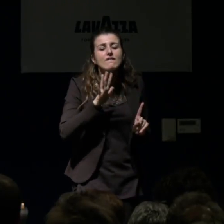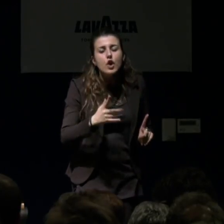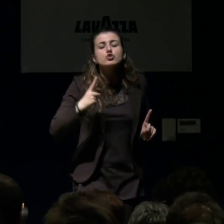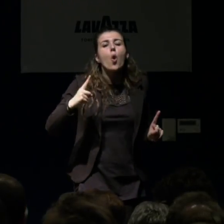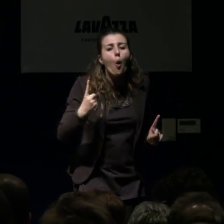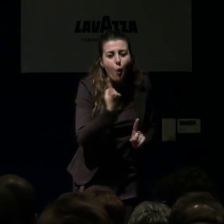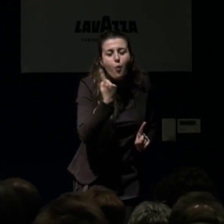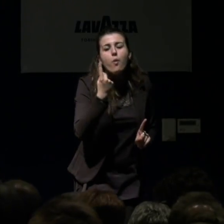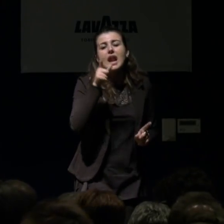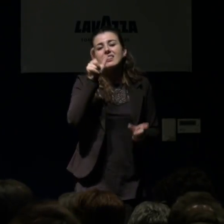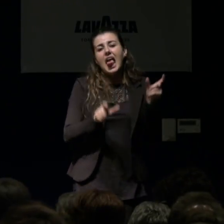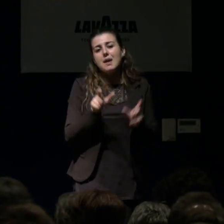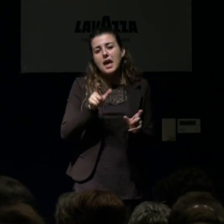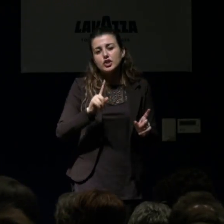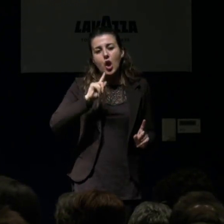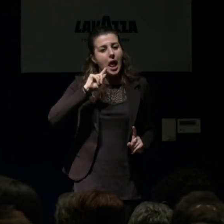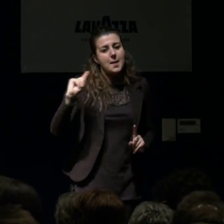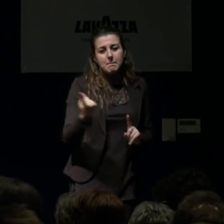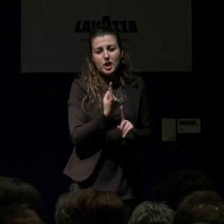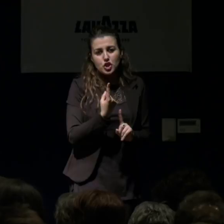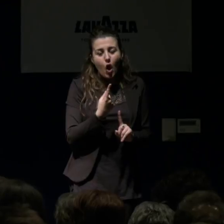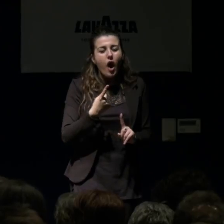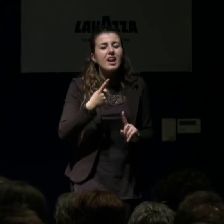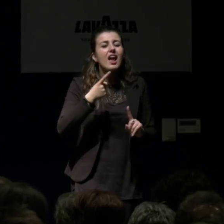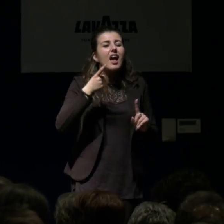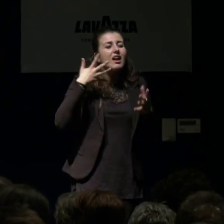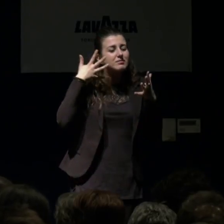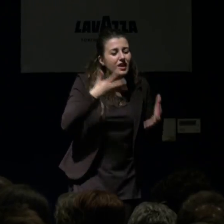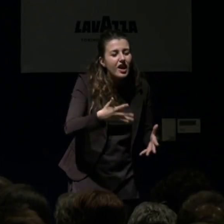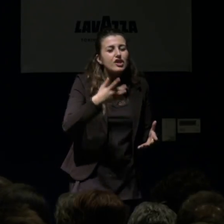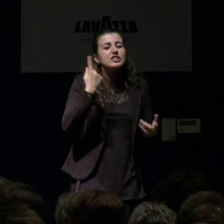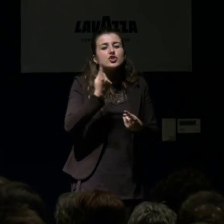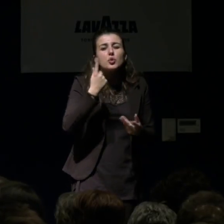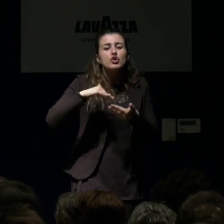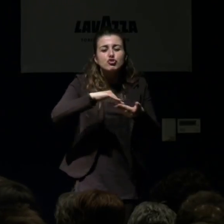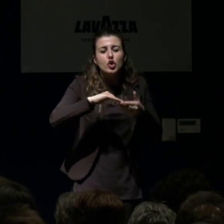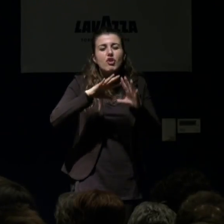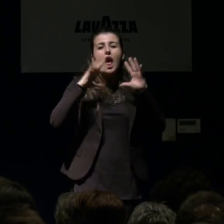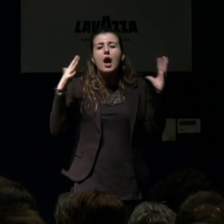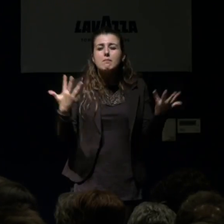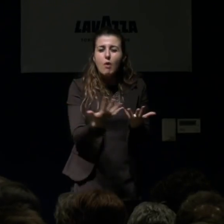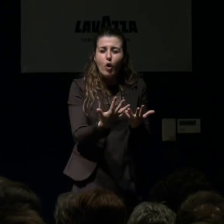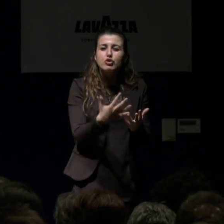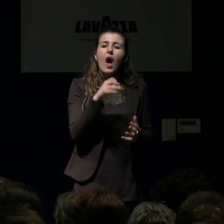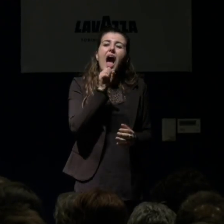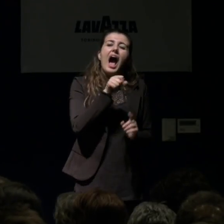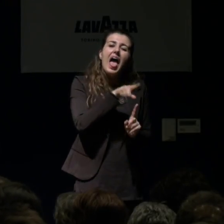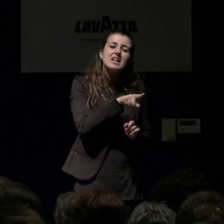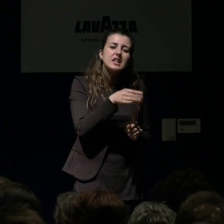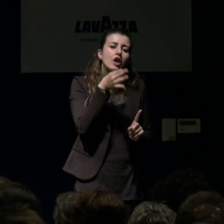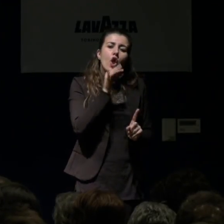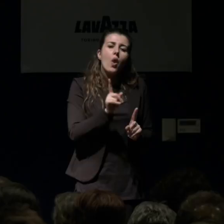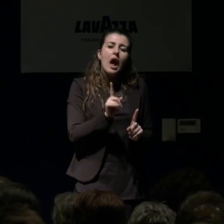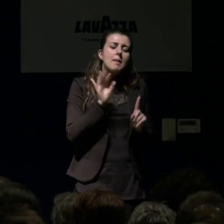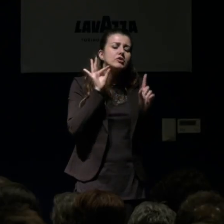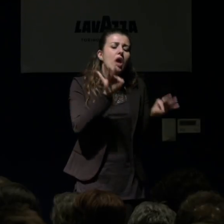una delle più ad una enorme dedizione e passione per la storia sociale dell'uomo e del mondo alessandro non arrivava mai a prendersi come si dice